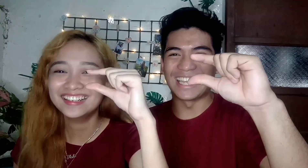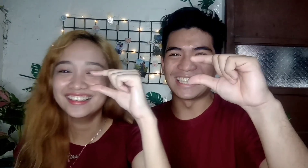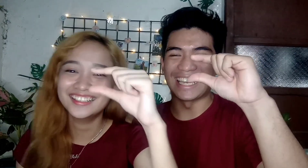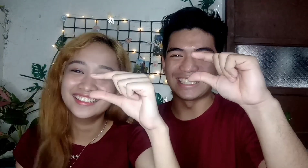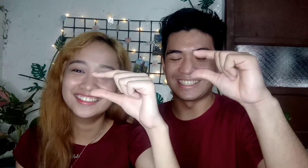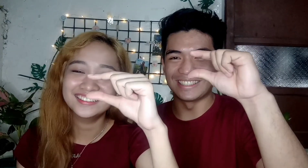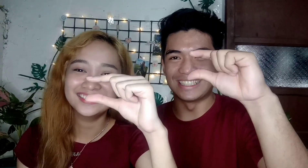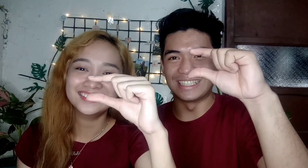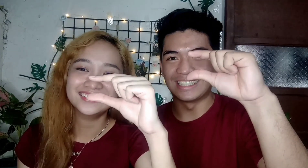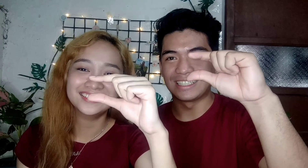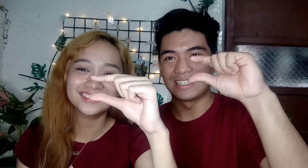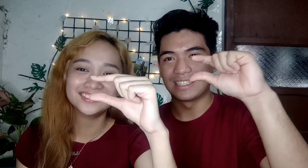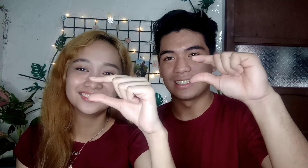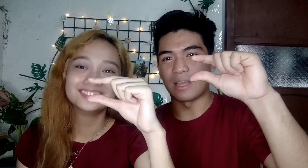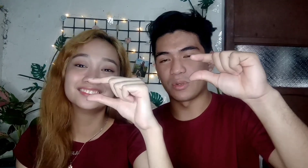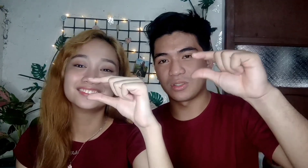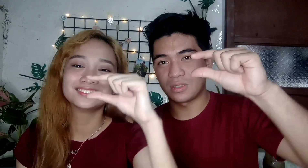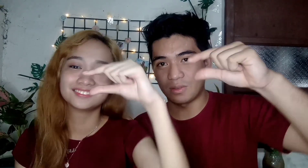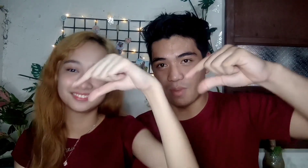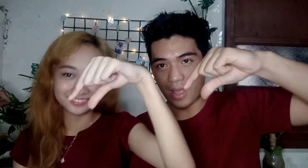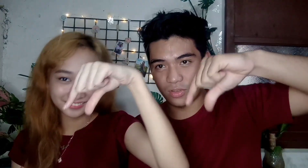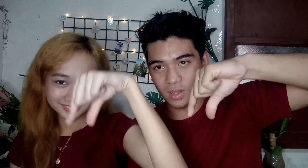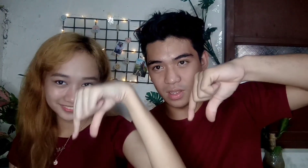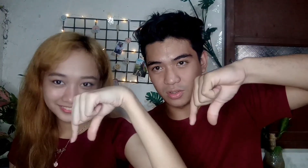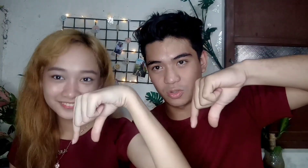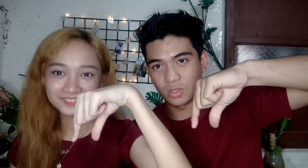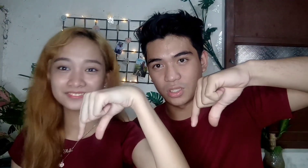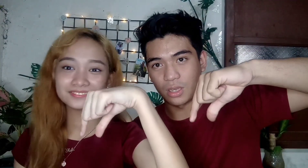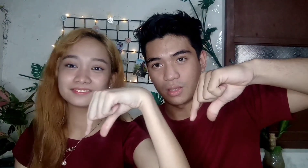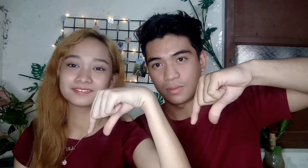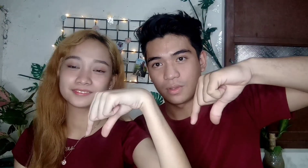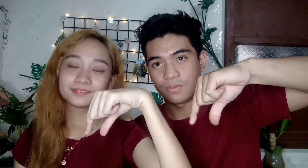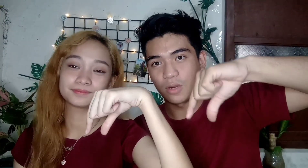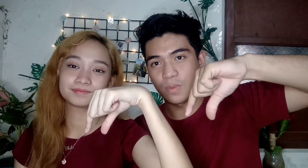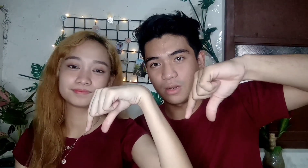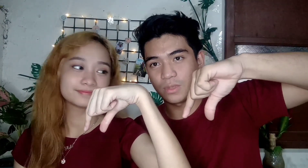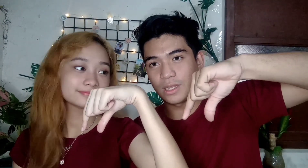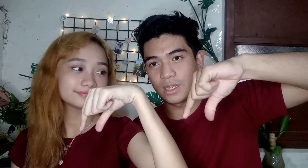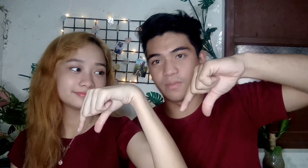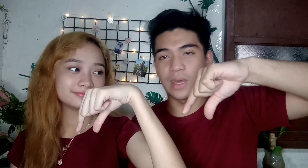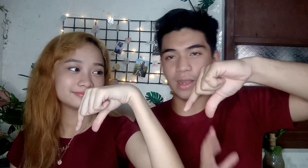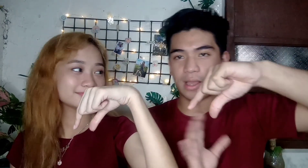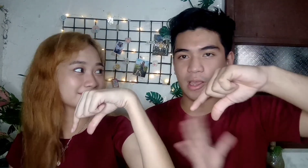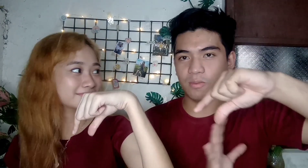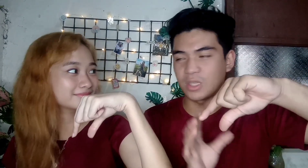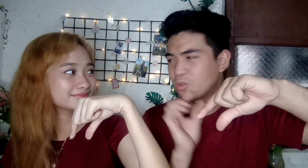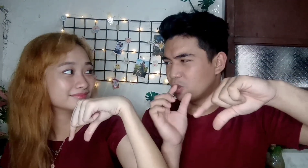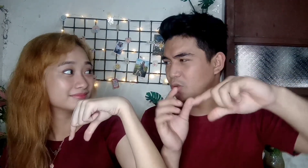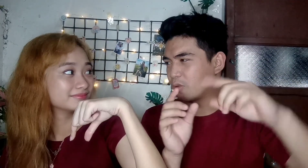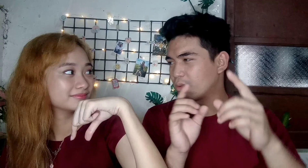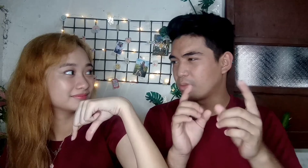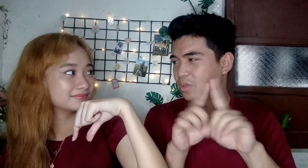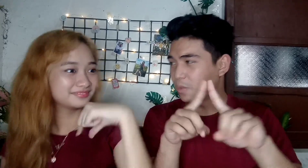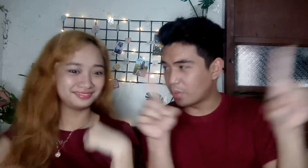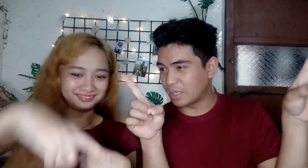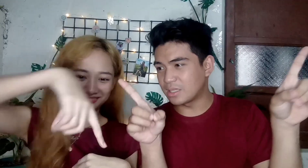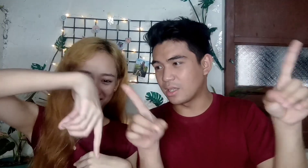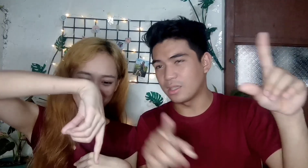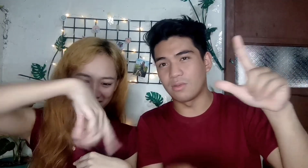Ayan guys. Yung G. Tapos baba niyo lang. Q na siya. Pero para madali. Para medyo different silang dalawa.